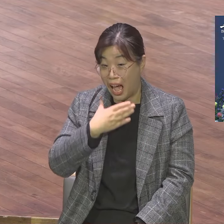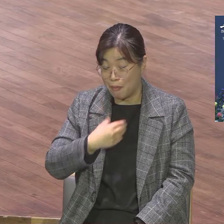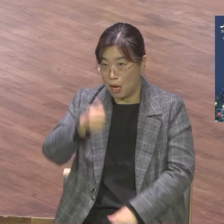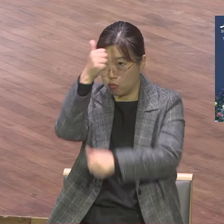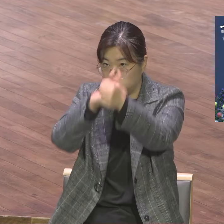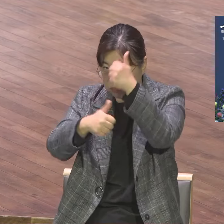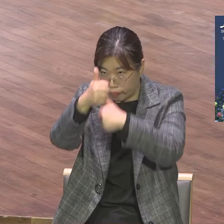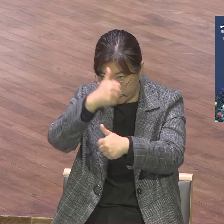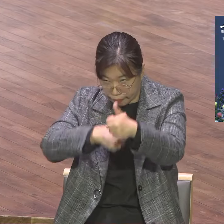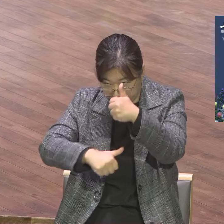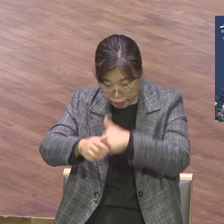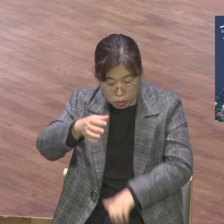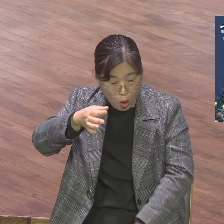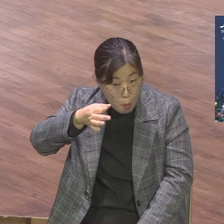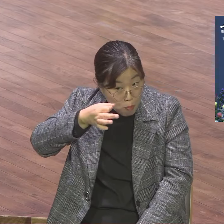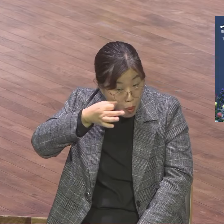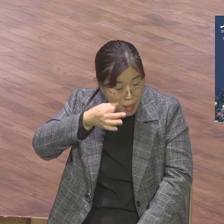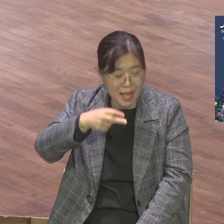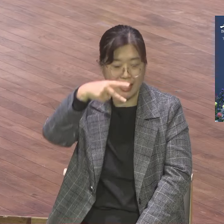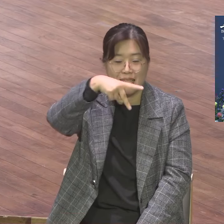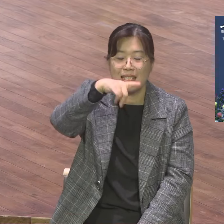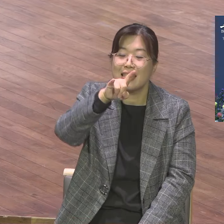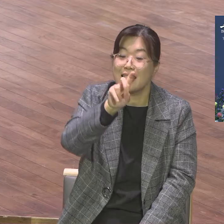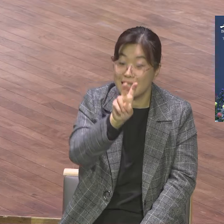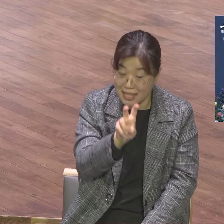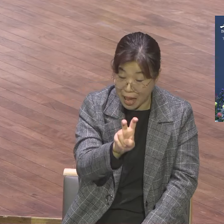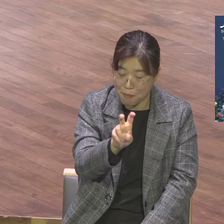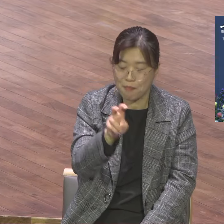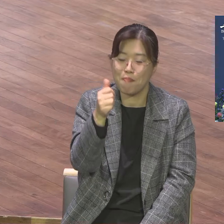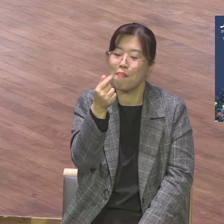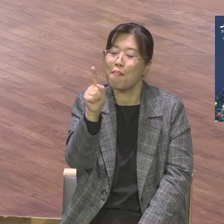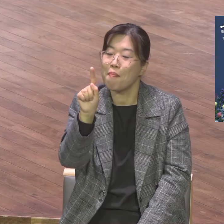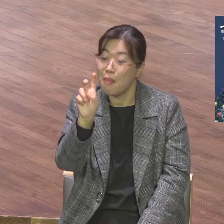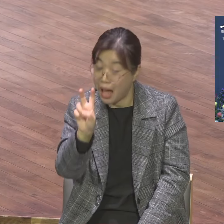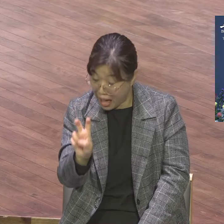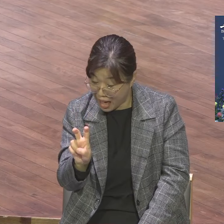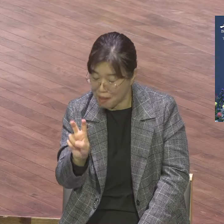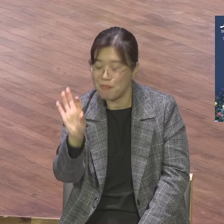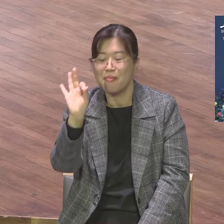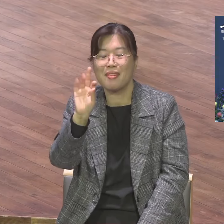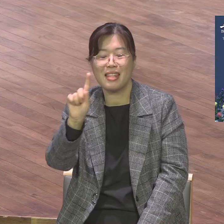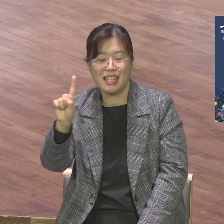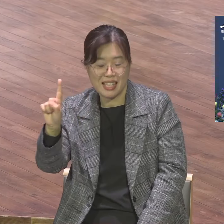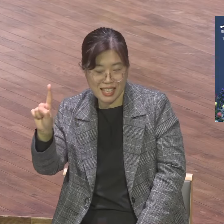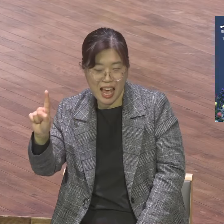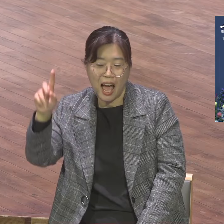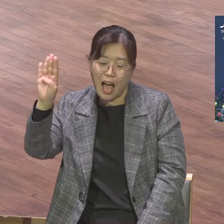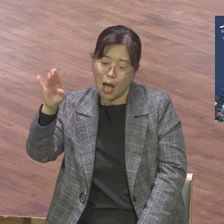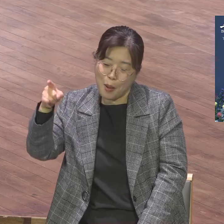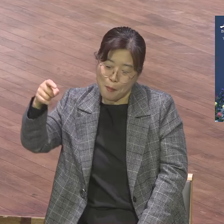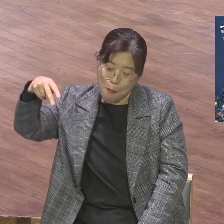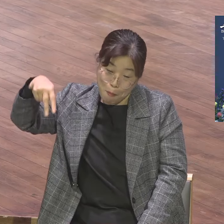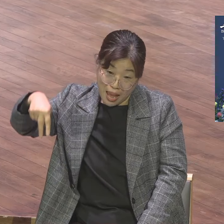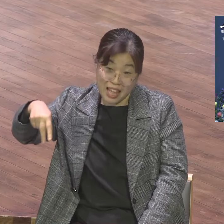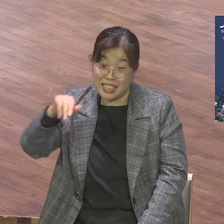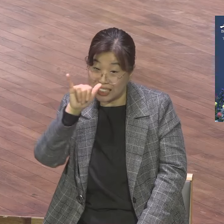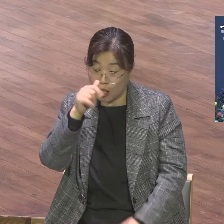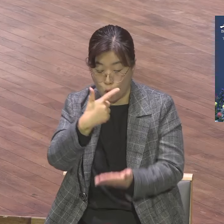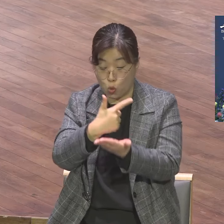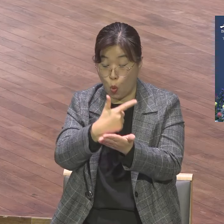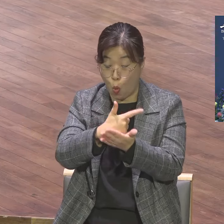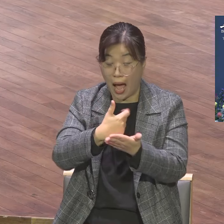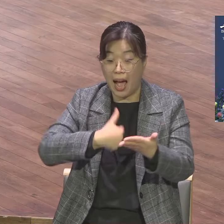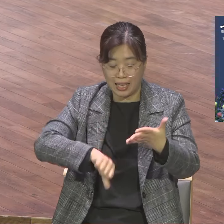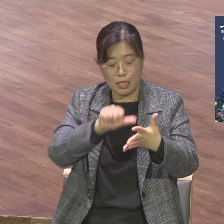함이 누구요? 셈, 함, 야벳은 축복을 받았는데 이 노아가 마지막으로 이 축복할 때